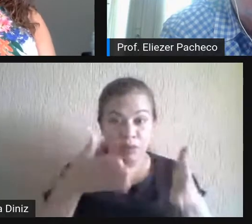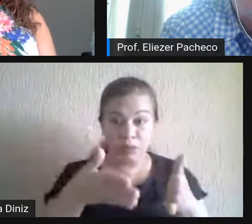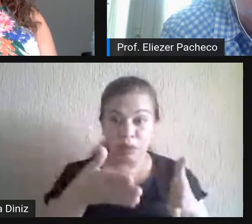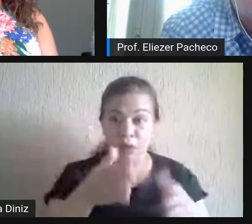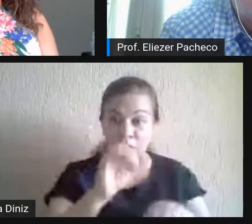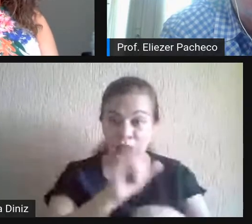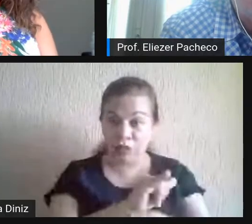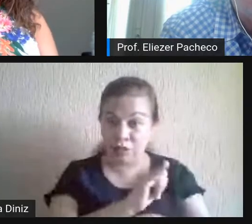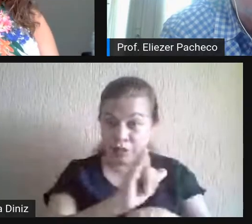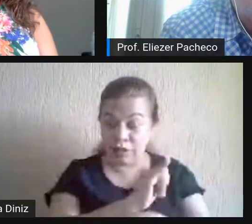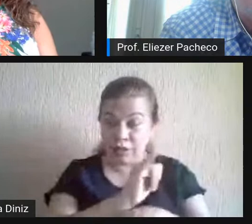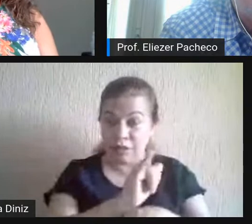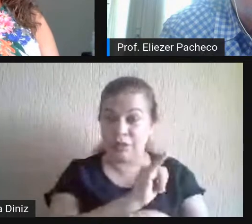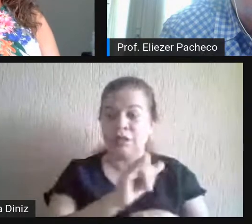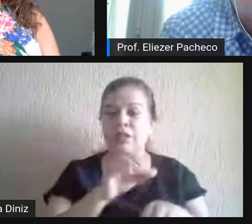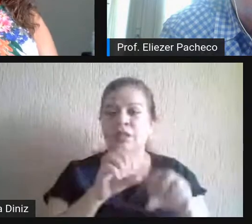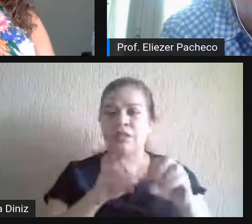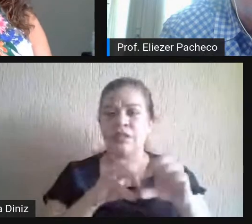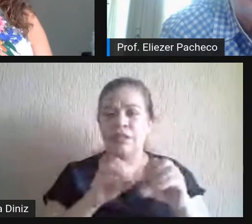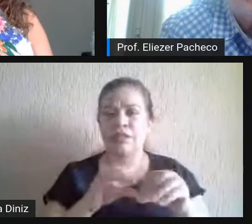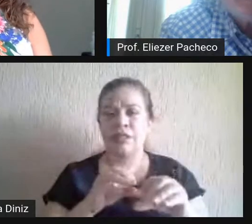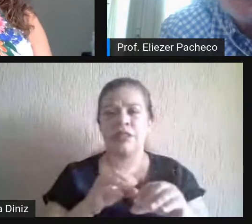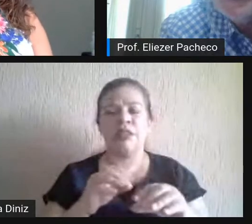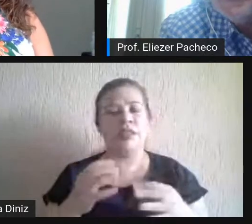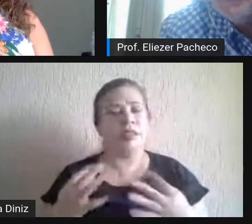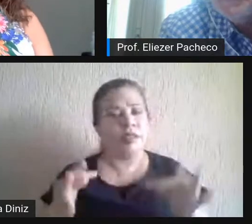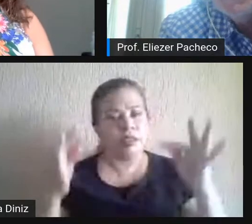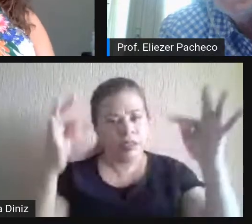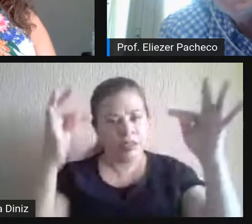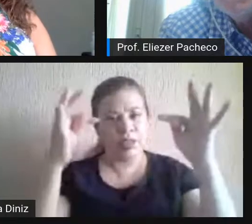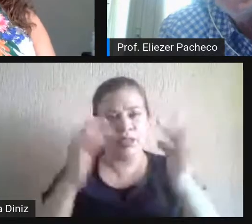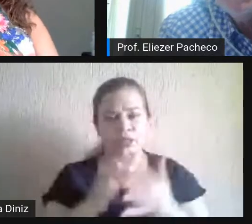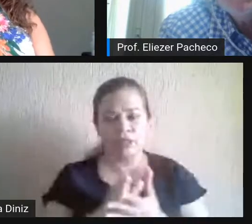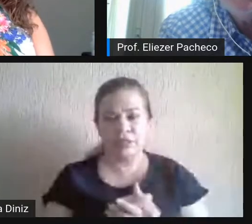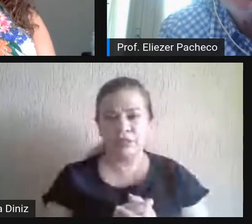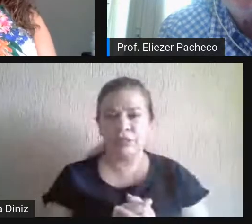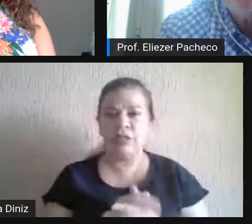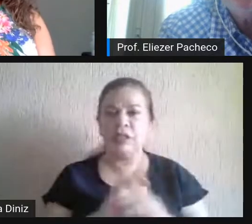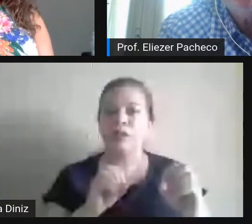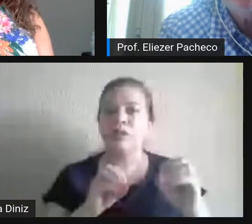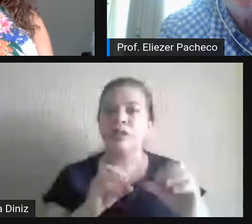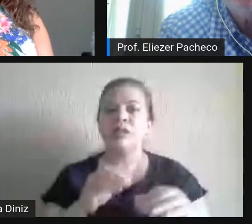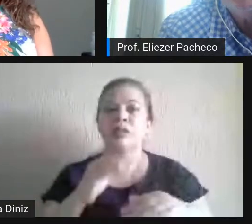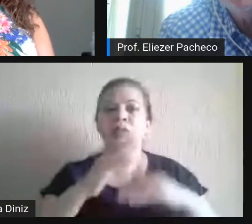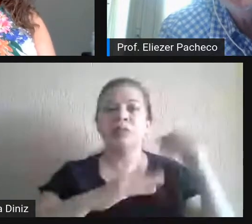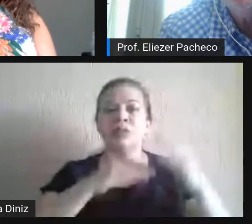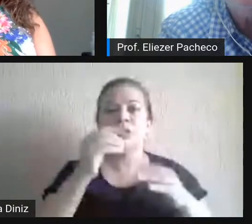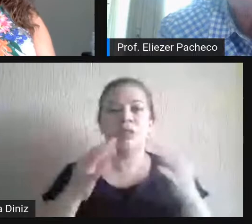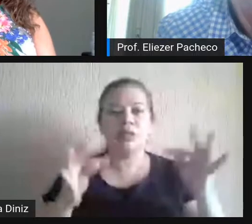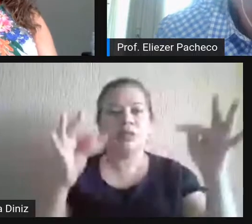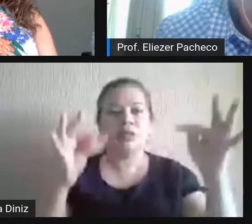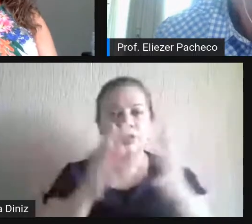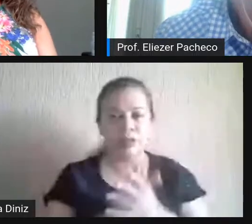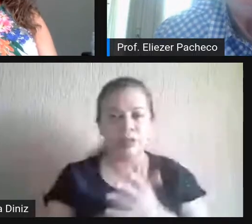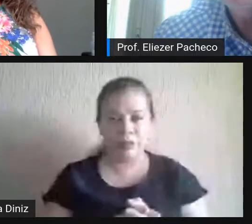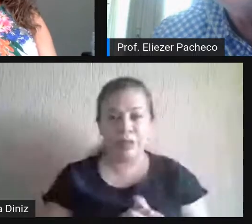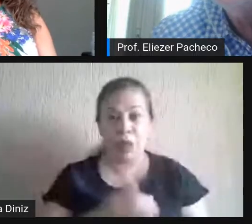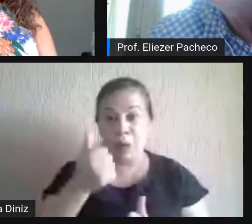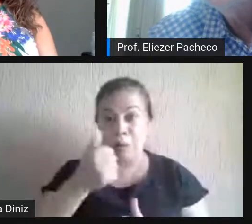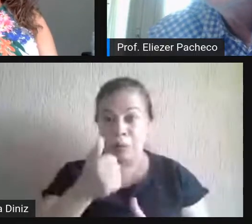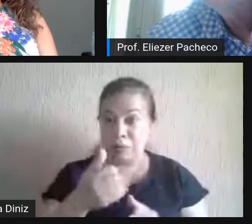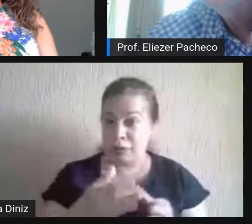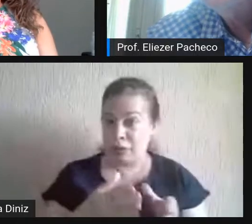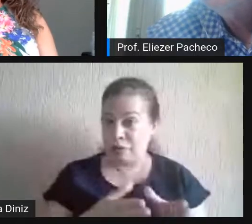tecnológica para os institutos federais, para a educação profissional e tecnológica, certo? Então, vou passar logo essa desse primeiro bloco. Pode ser